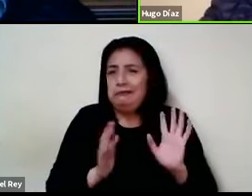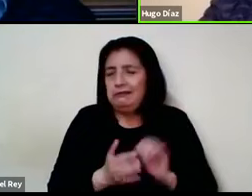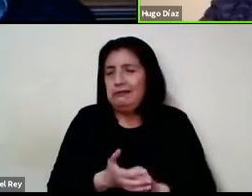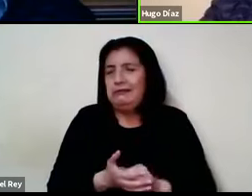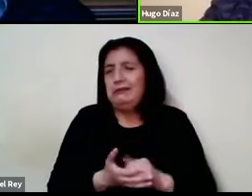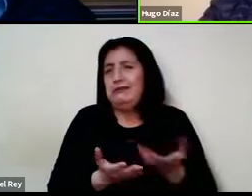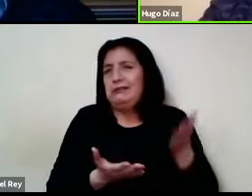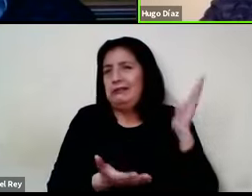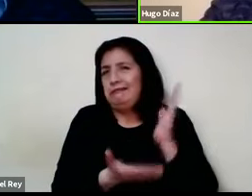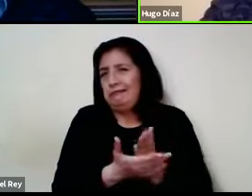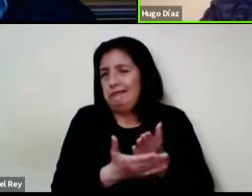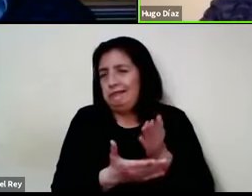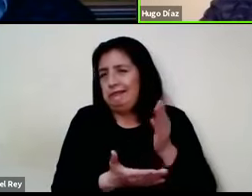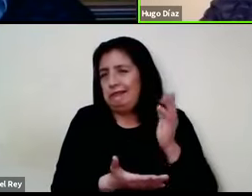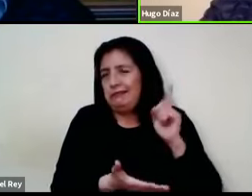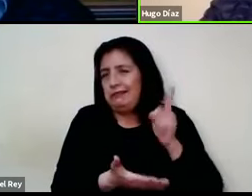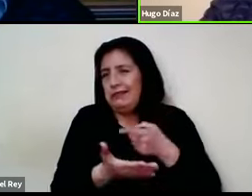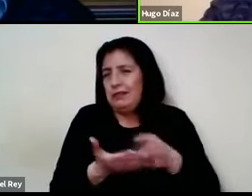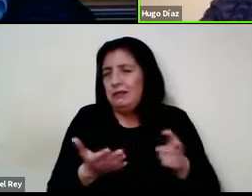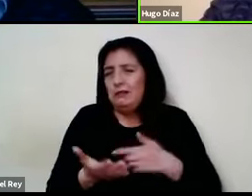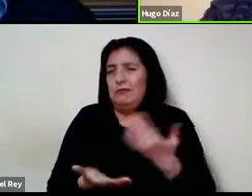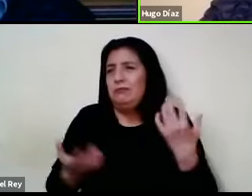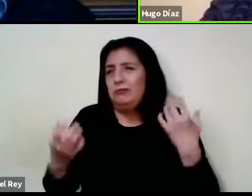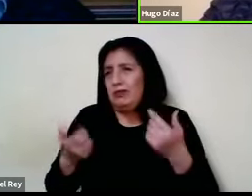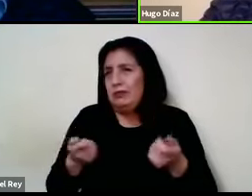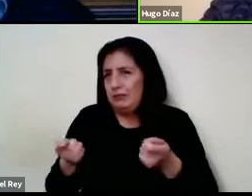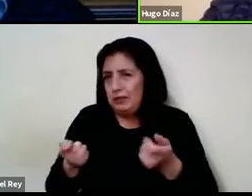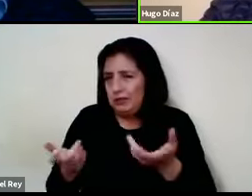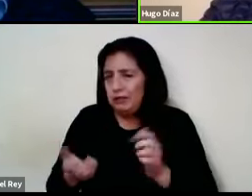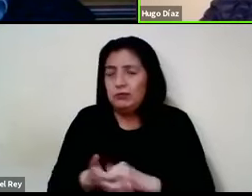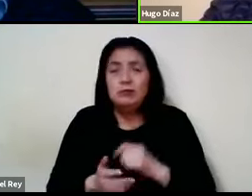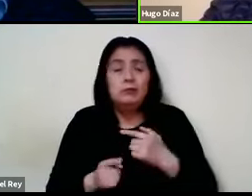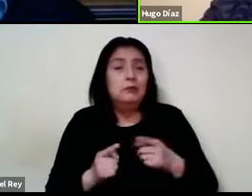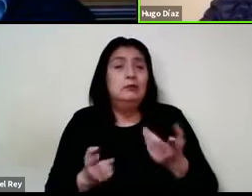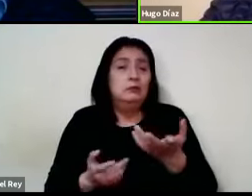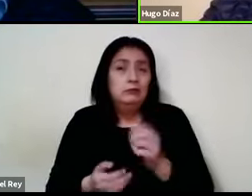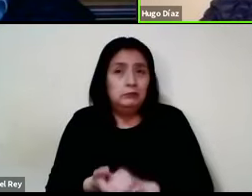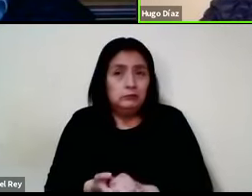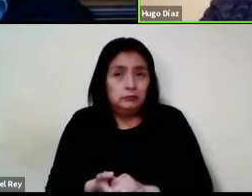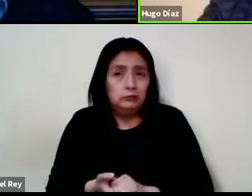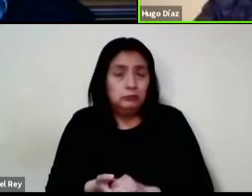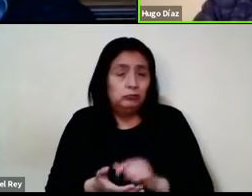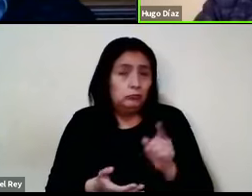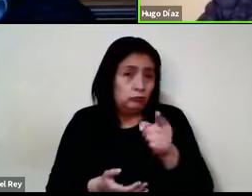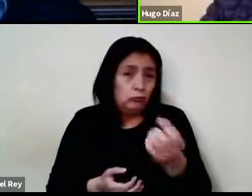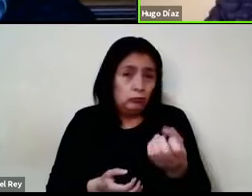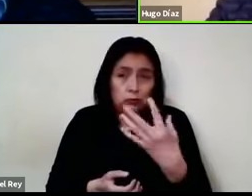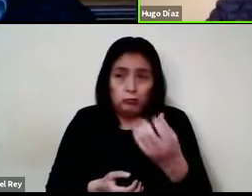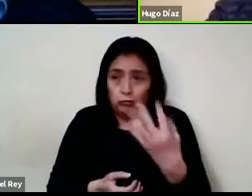de ser sancionados por la administración. Sin embargo, todo lo que tú nos